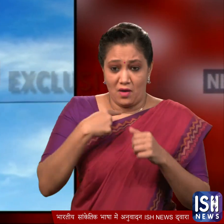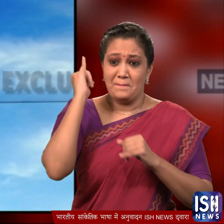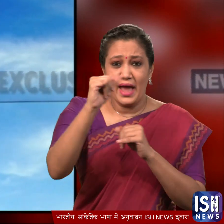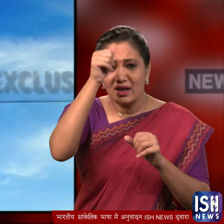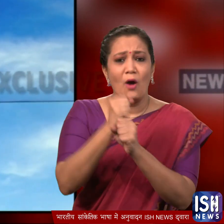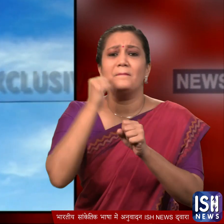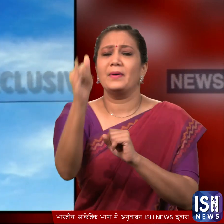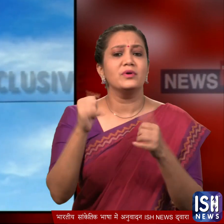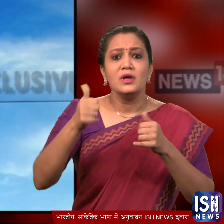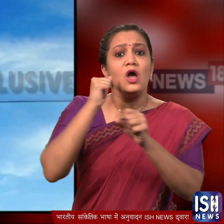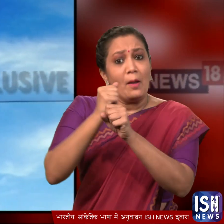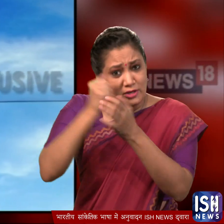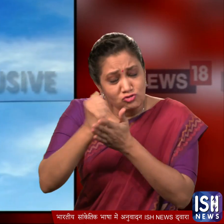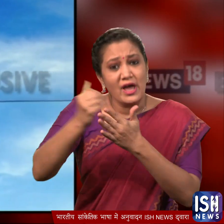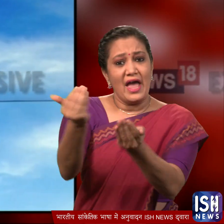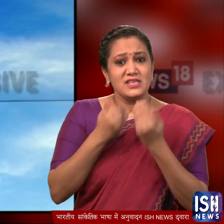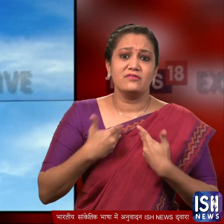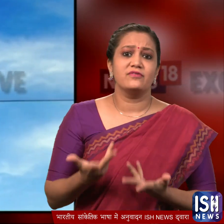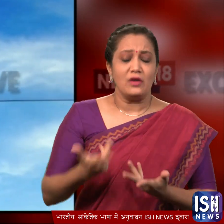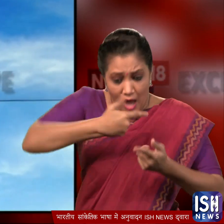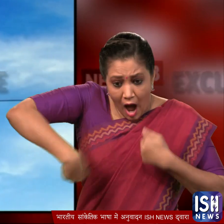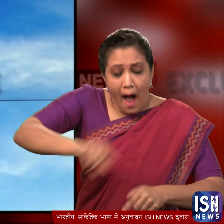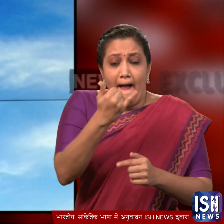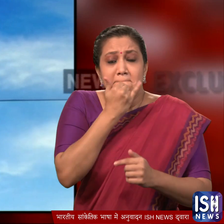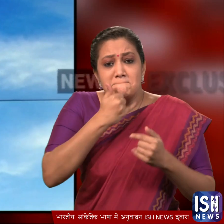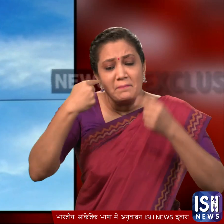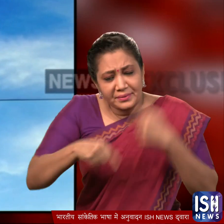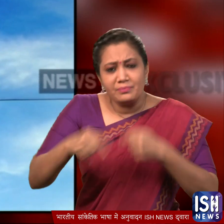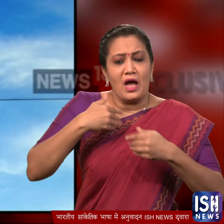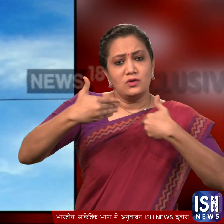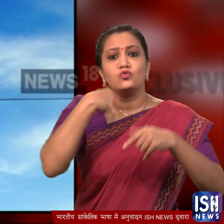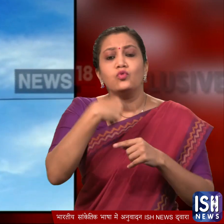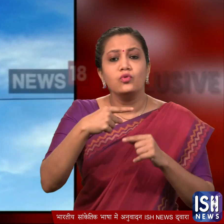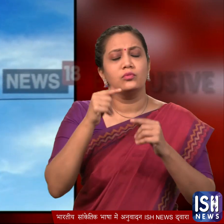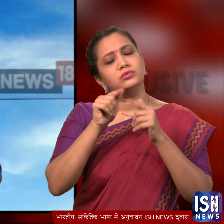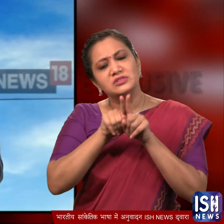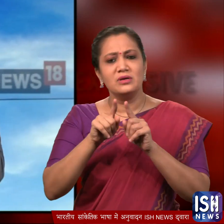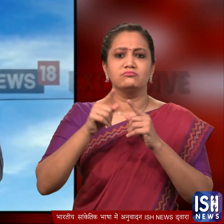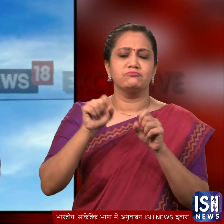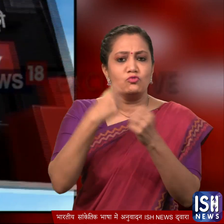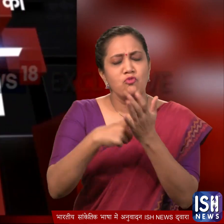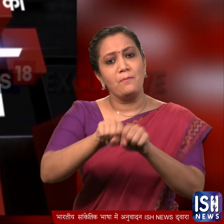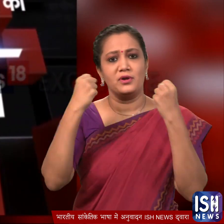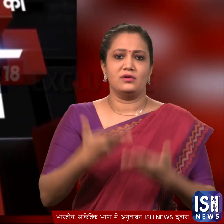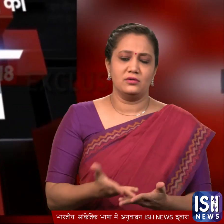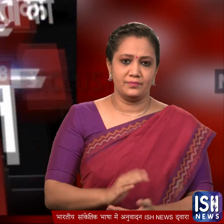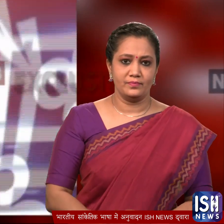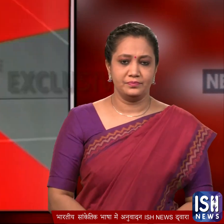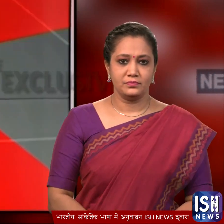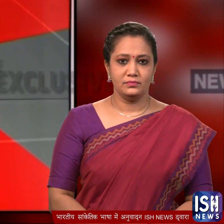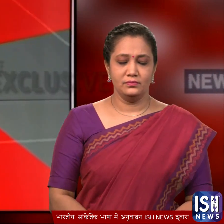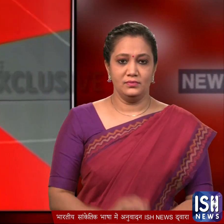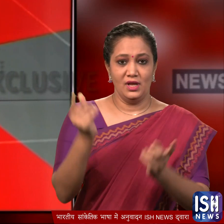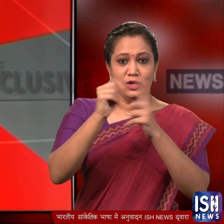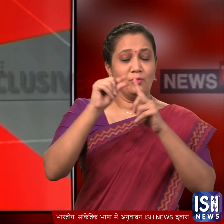क्योंकि सरकार तो हमें बचाने के लिए पूरा जोर लगा रही है। ये हम लोग ही हैं जो सारे दिशा निर्देशों और बचाव के उपायों की धज्जियां उड़ा रहे हैं।